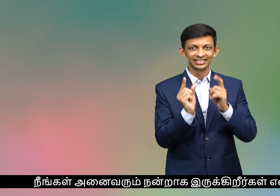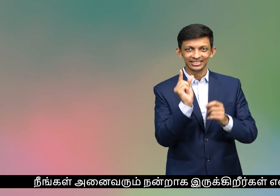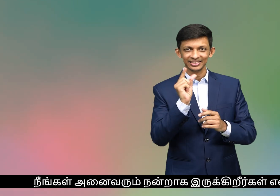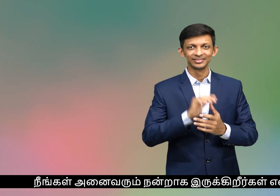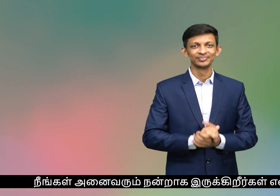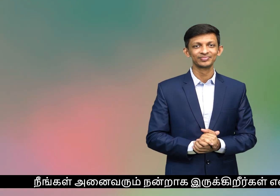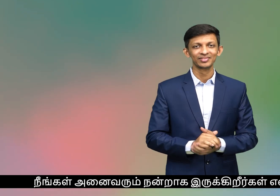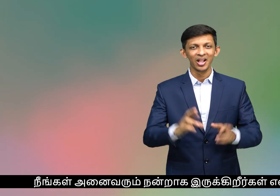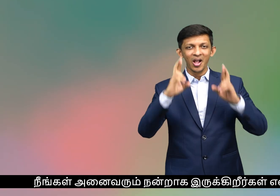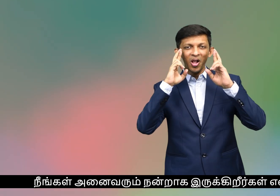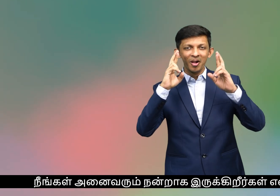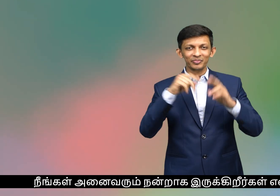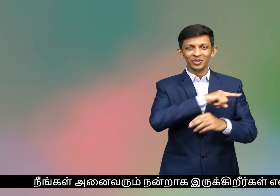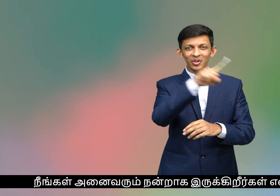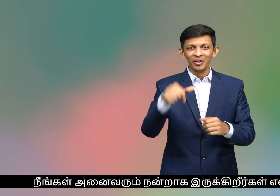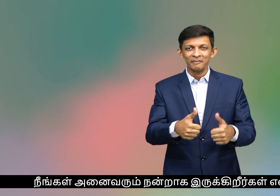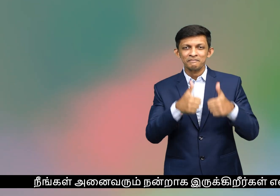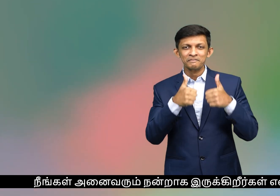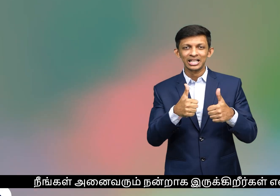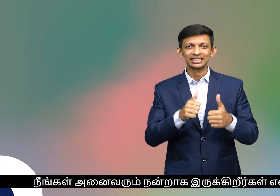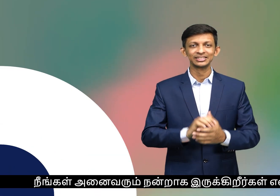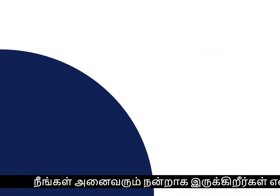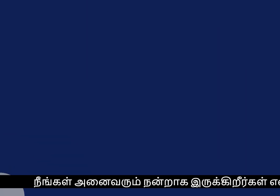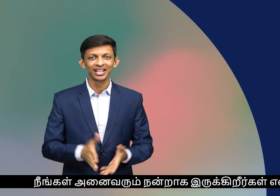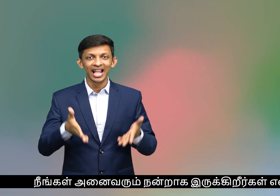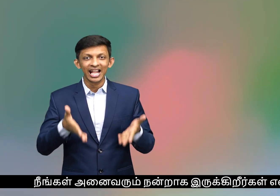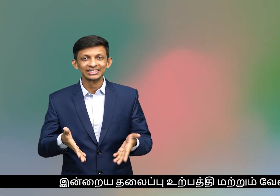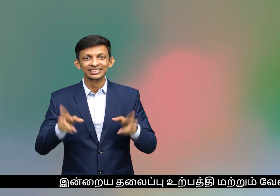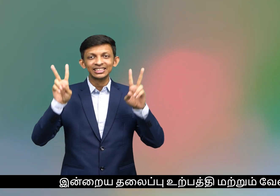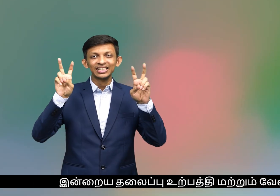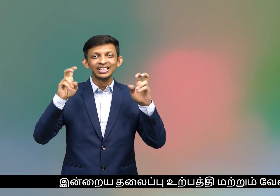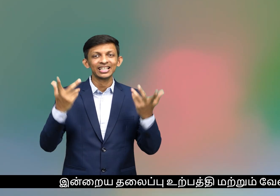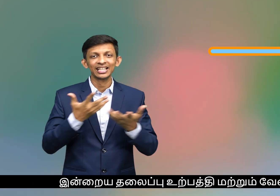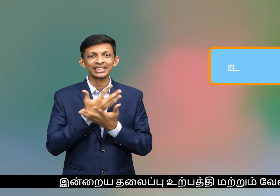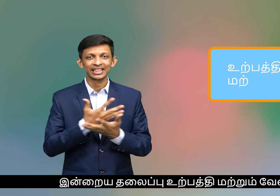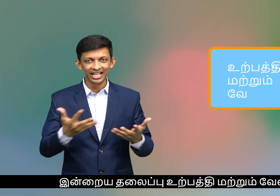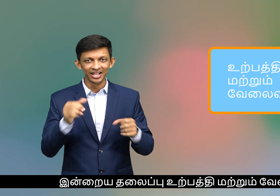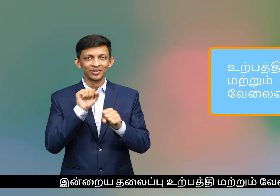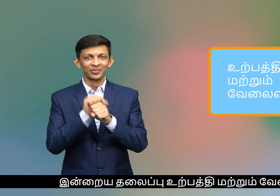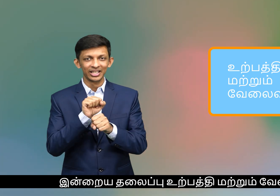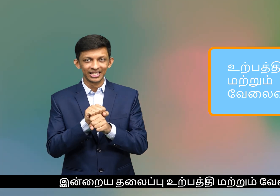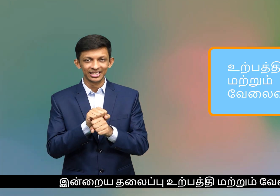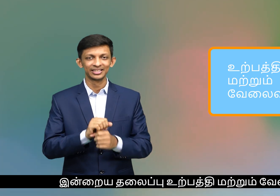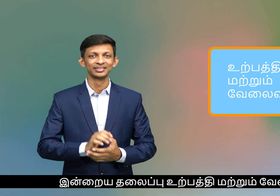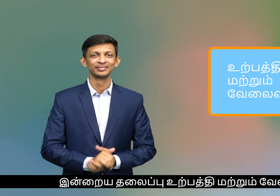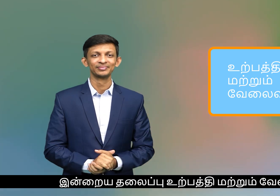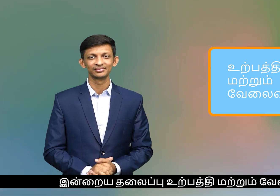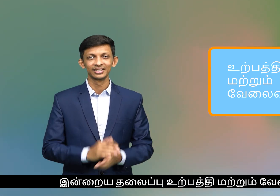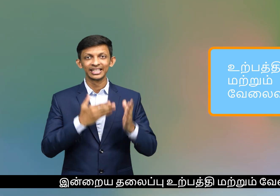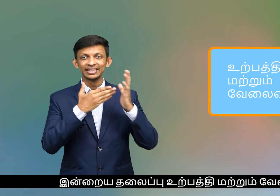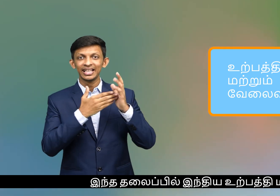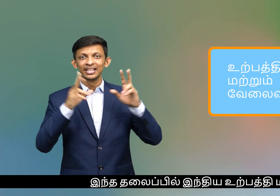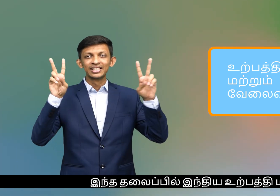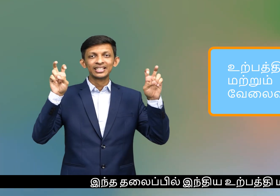செல்வங்களே, நீங்கள் அனைவரும் நலமோடு இருக்கிறீர்கள் என்று நம்புகிறேன். இன்றைய தலைப்பு உற்பத்தி மற்றும்